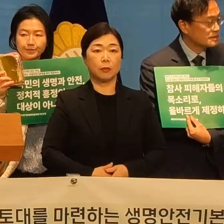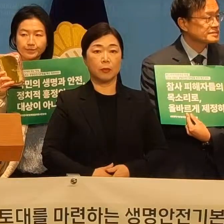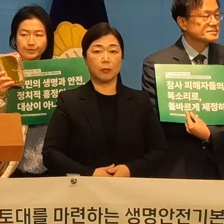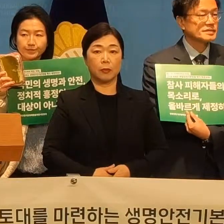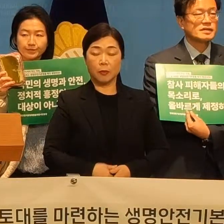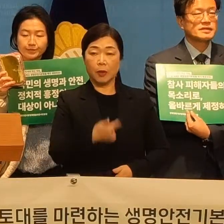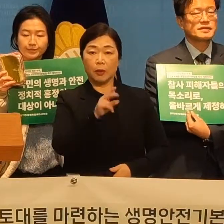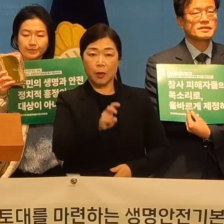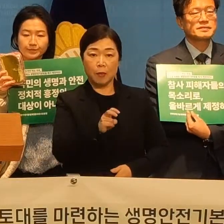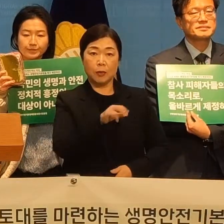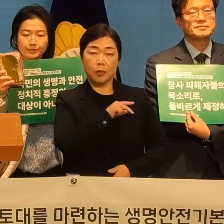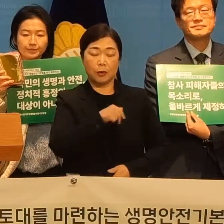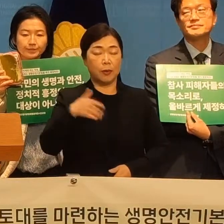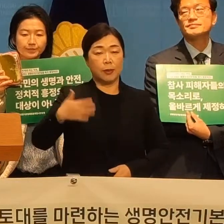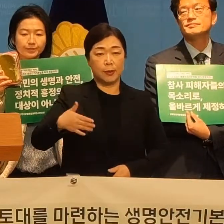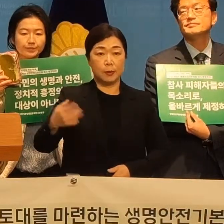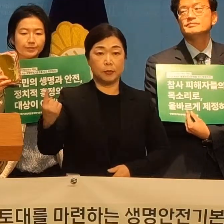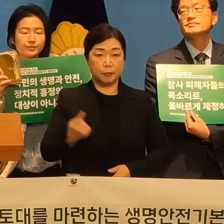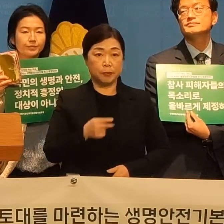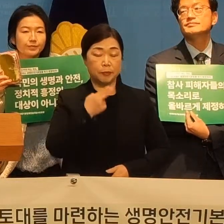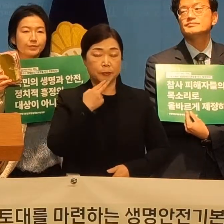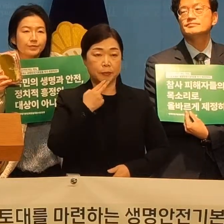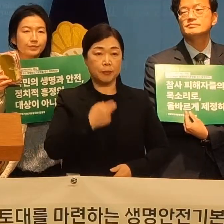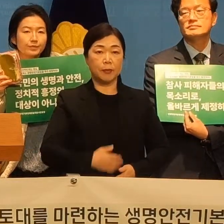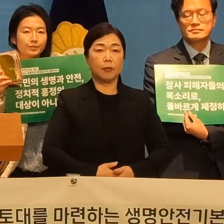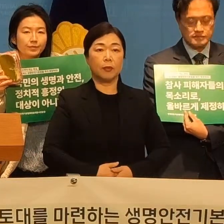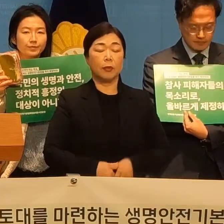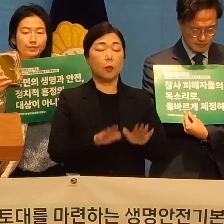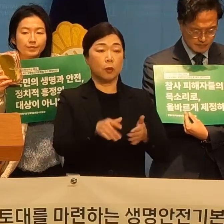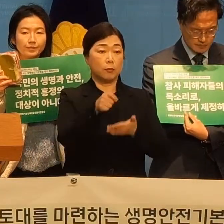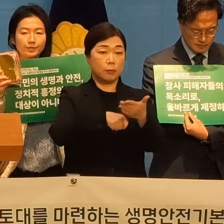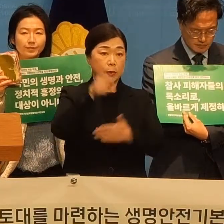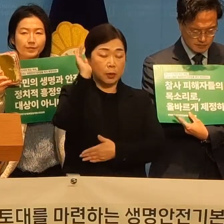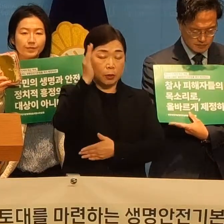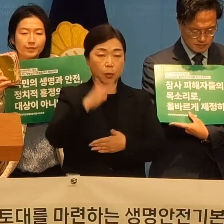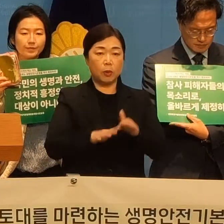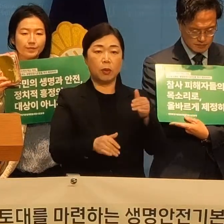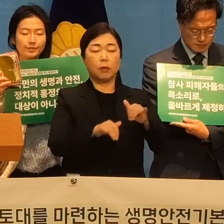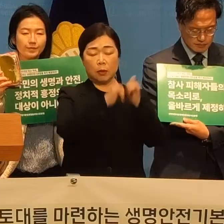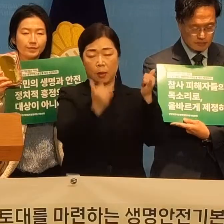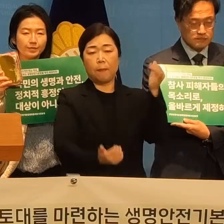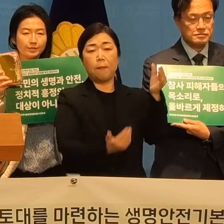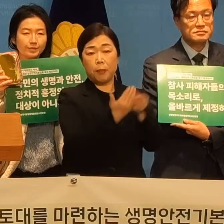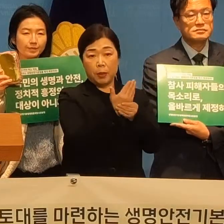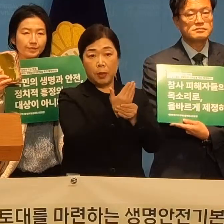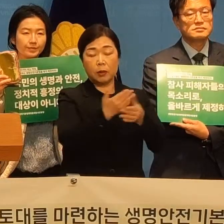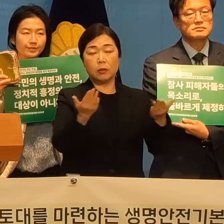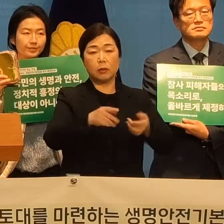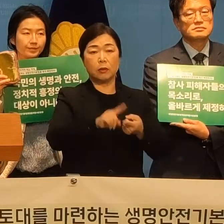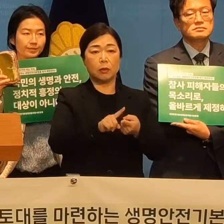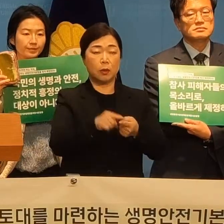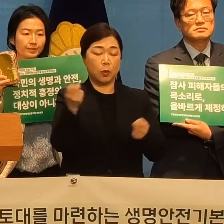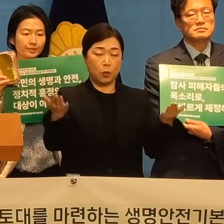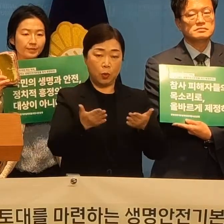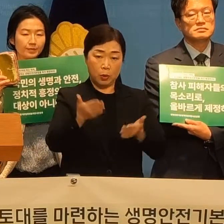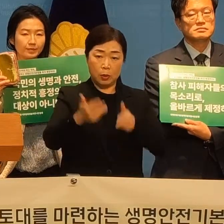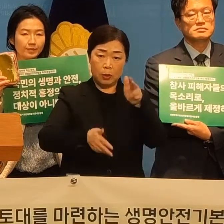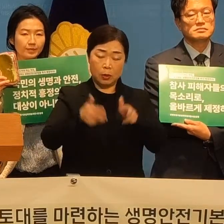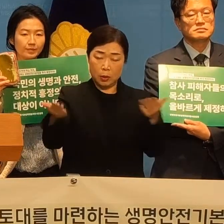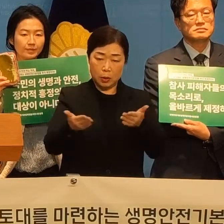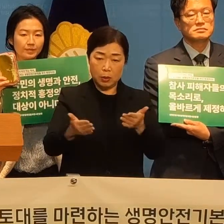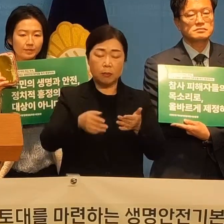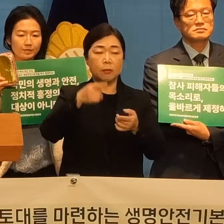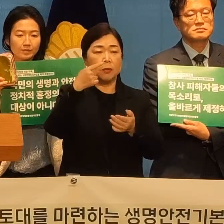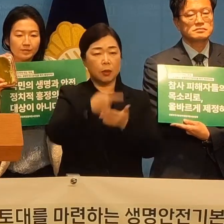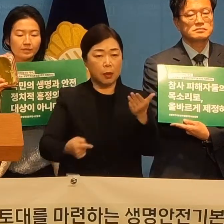남인순 의원님 아직 안 오셨나요? 오늘 기자회견은 먼저 사회적 참사와 산재 사고로 희생된 우리